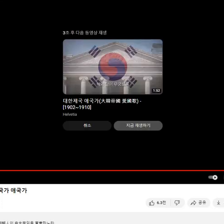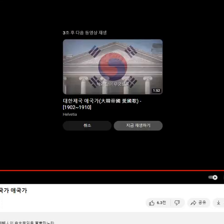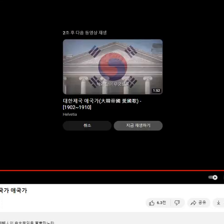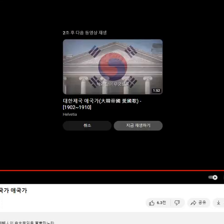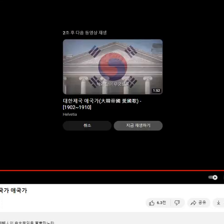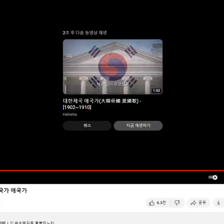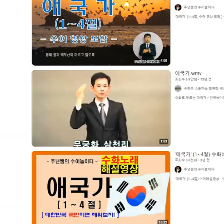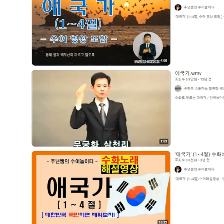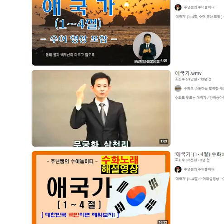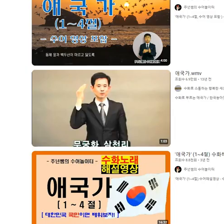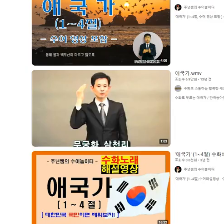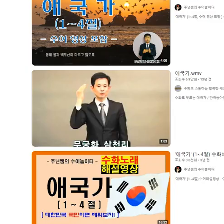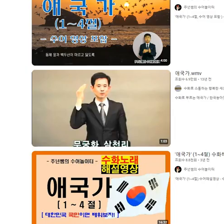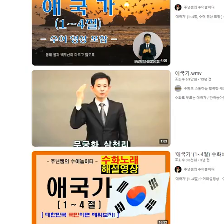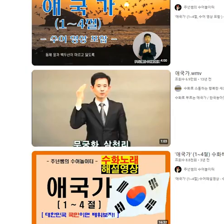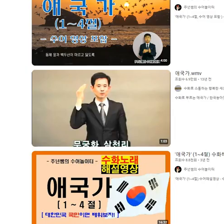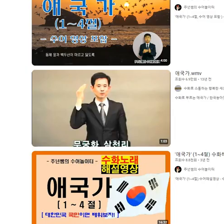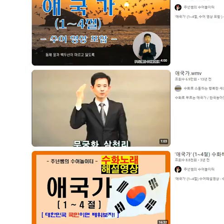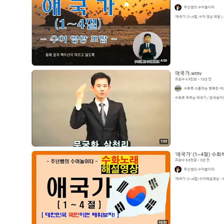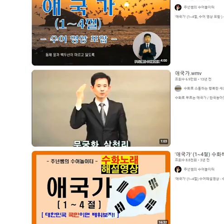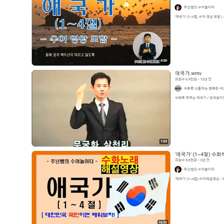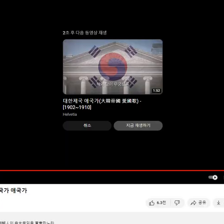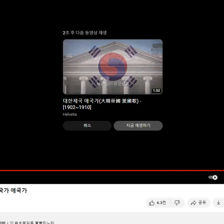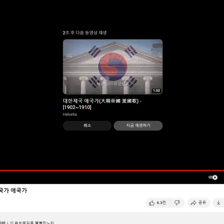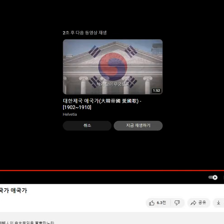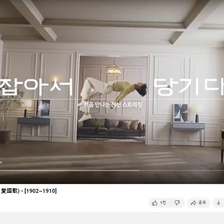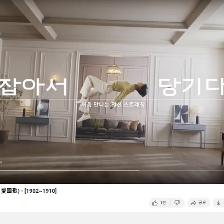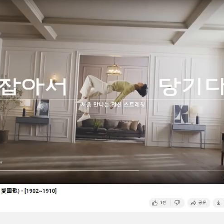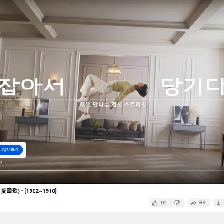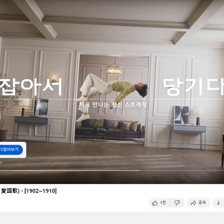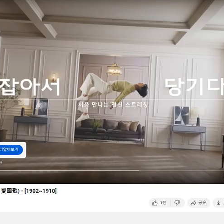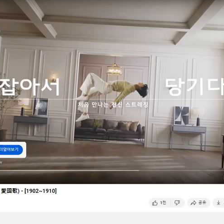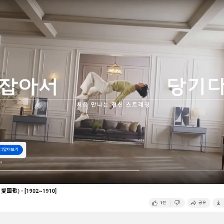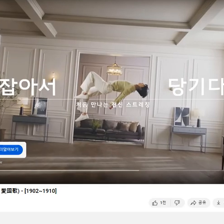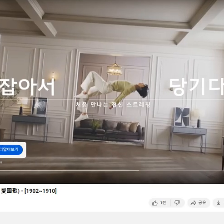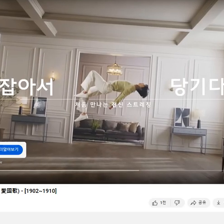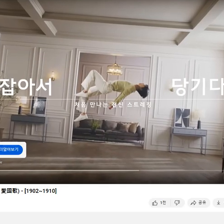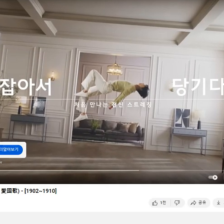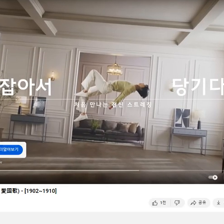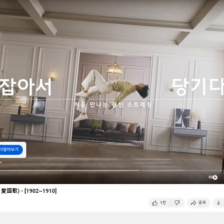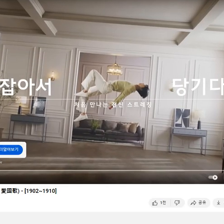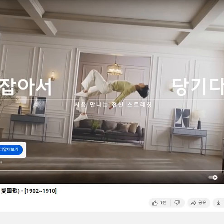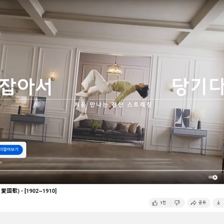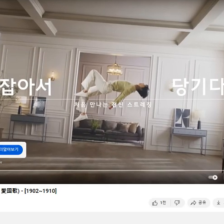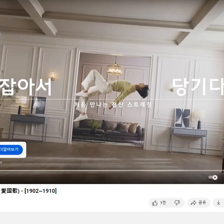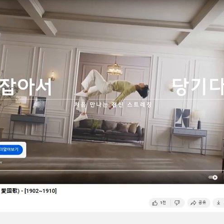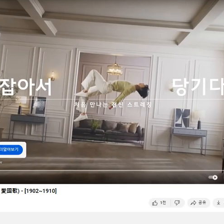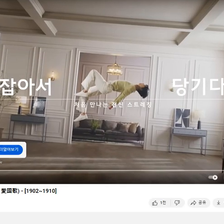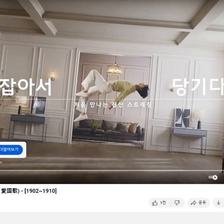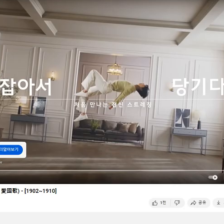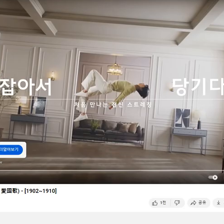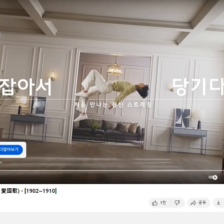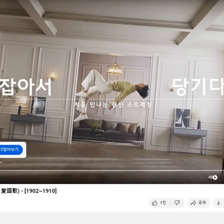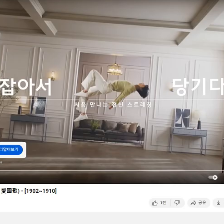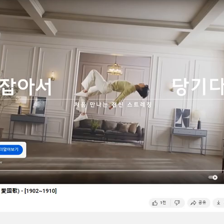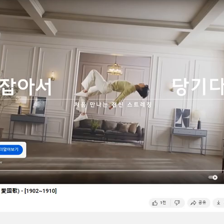그렇죠. 그 외국의